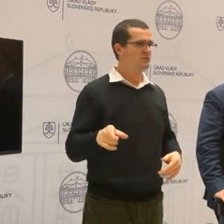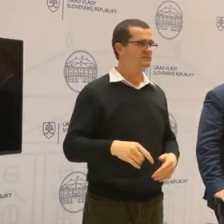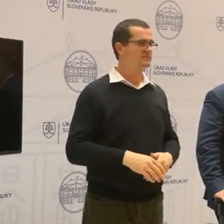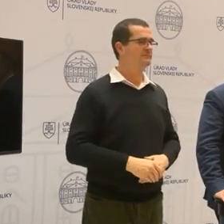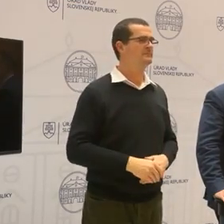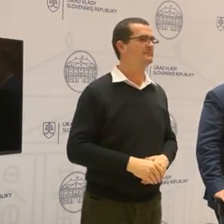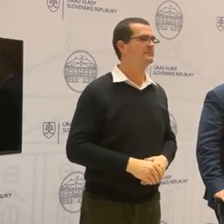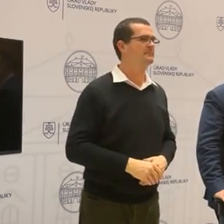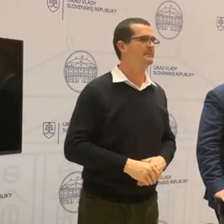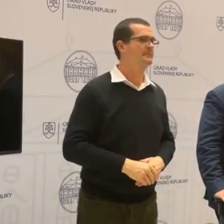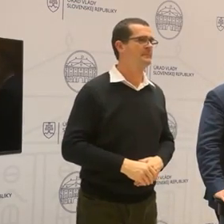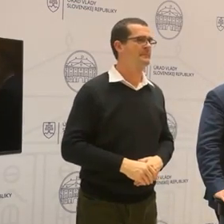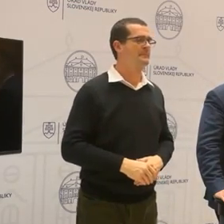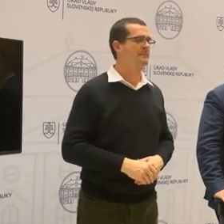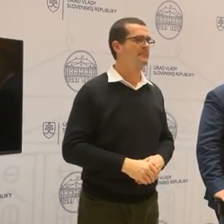spravodlivosti.